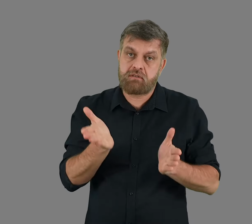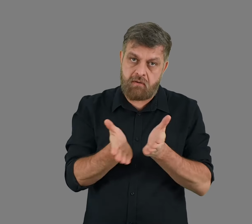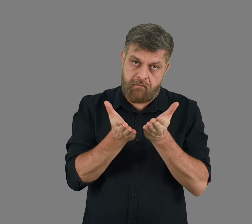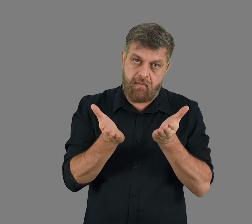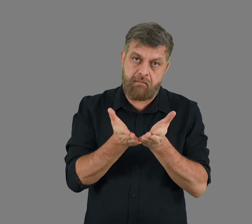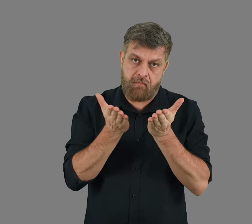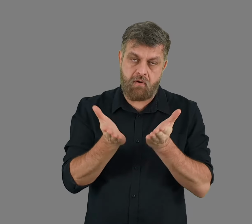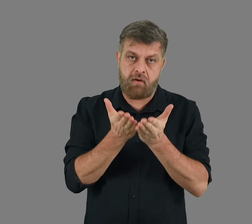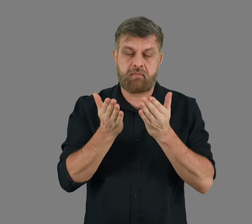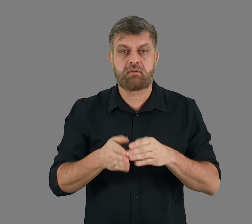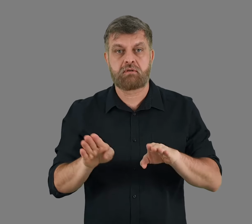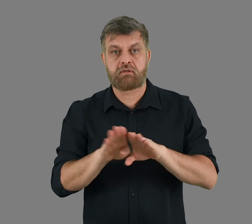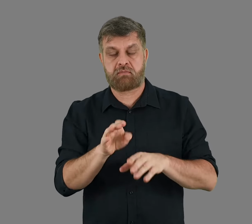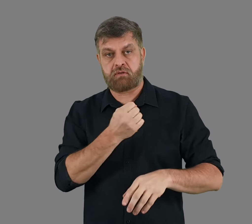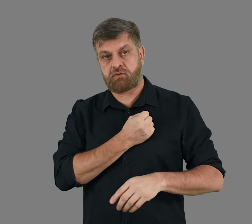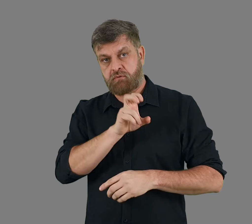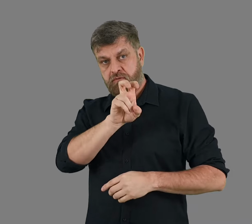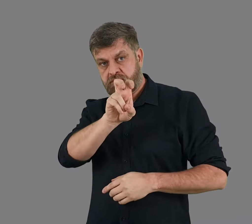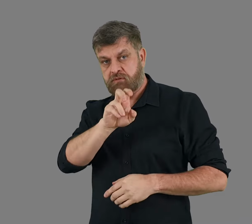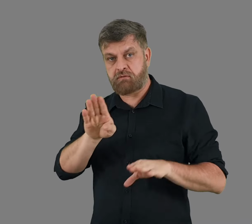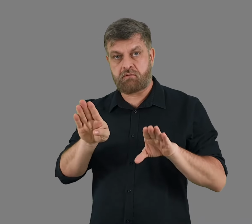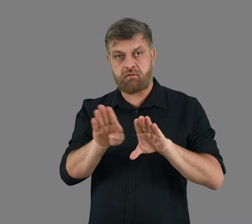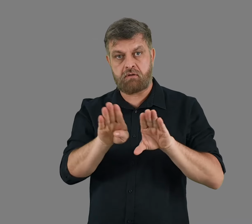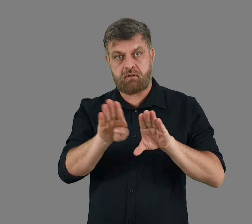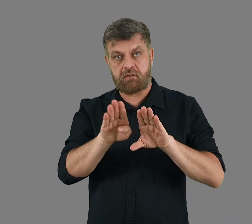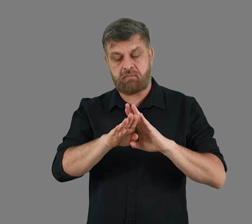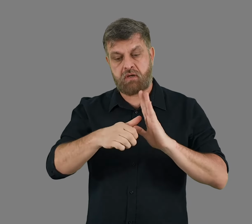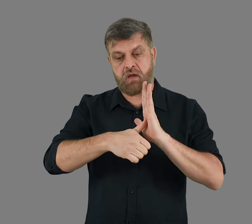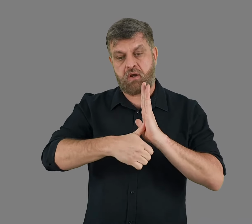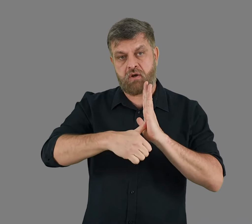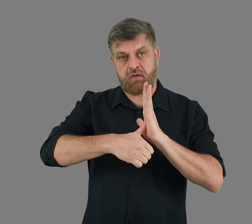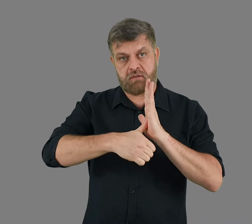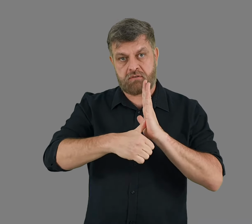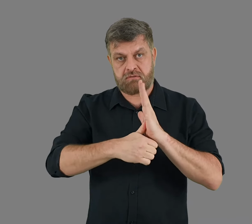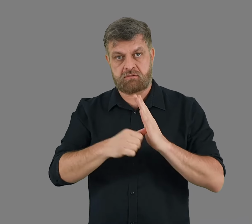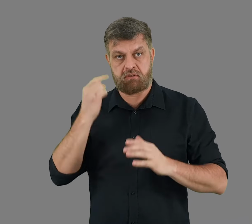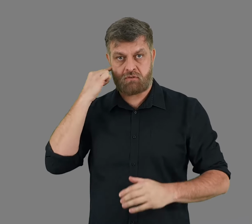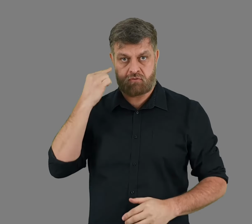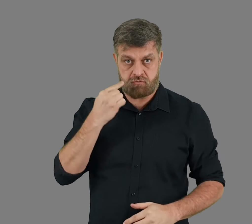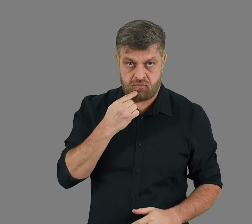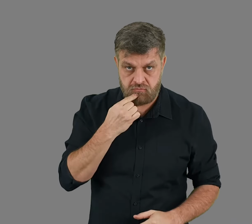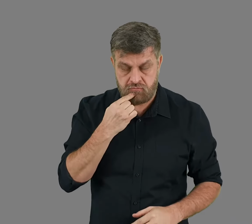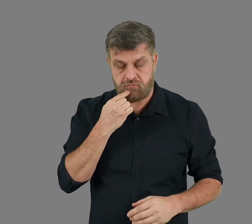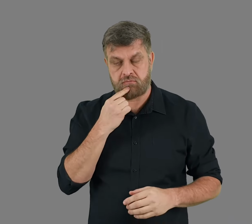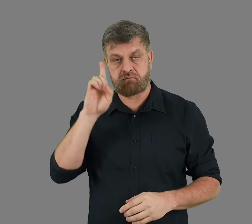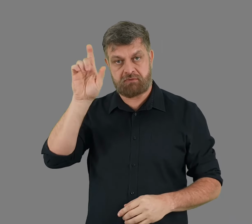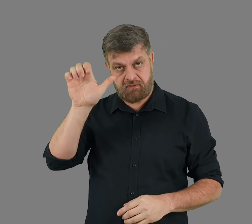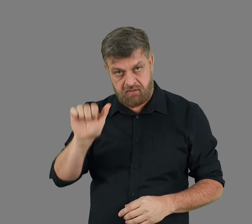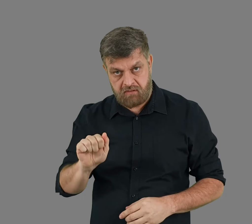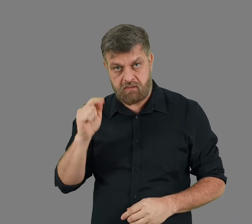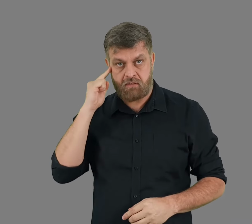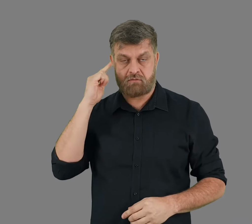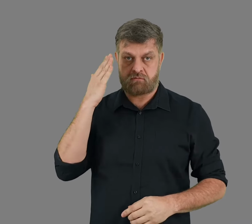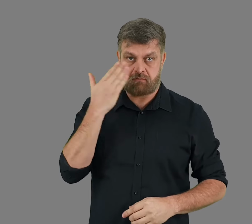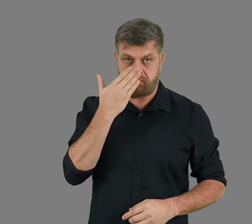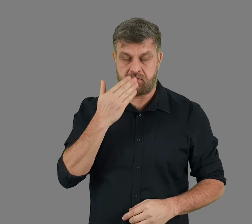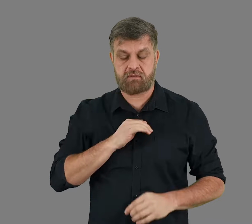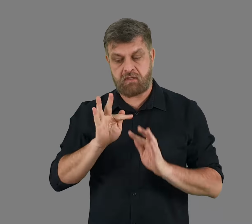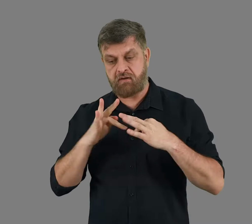5. Promover o aperfeiçoamento de seus associados surdos com deficiência auditiva ou surdo-cegueira, familiares,